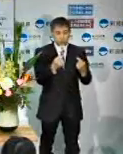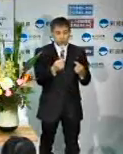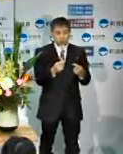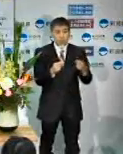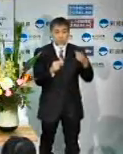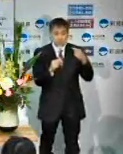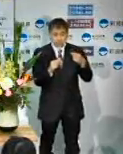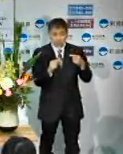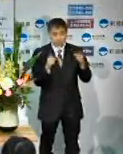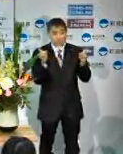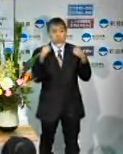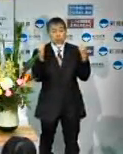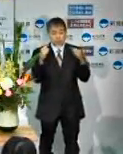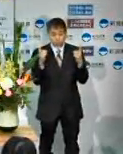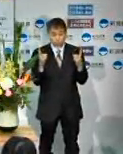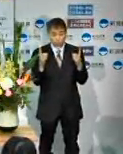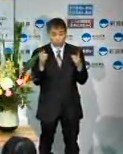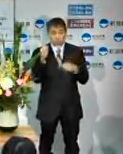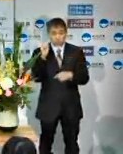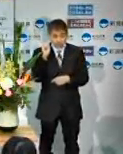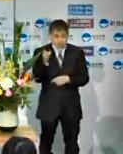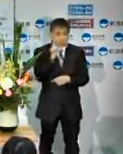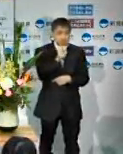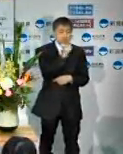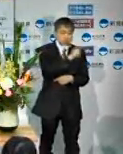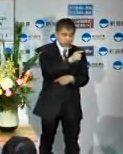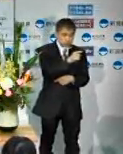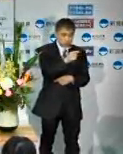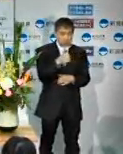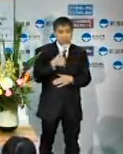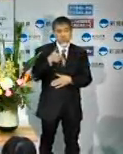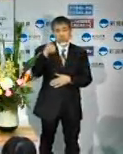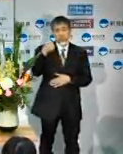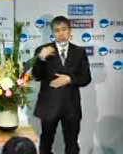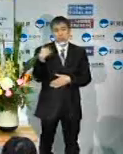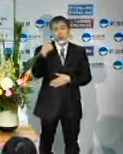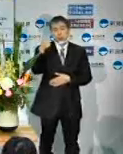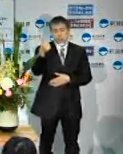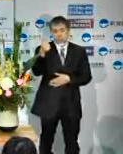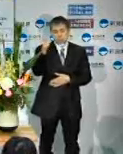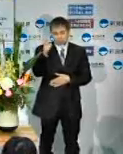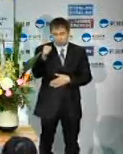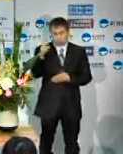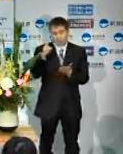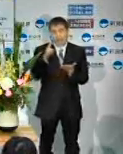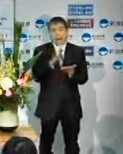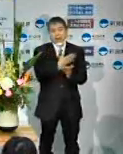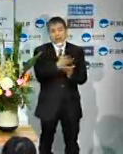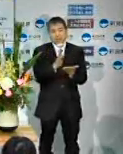り行事の主催者のもちろん最後は判断だと思いますけれどもね。